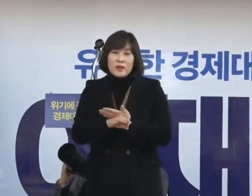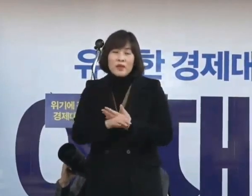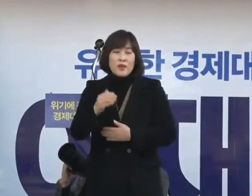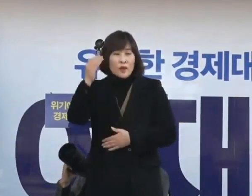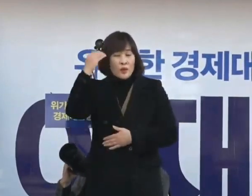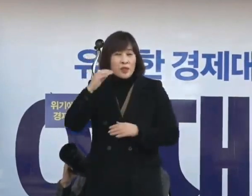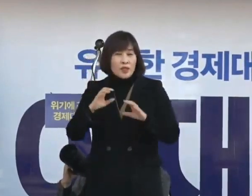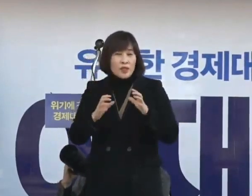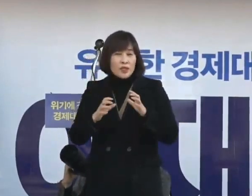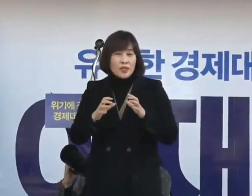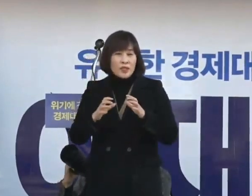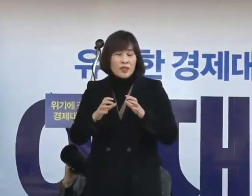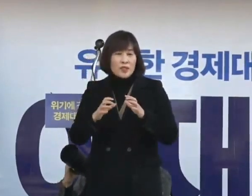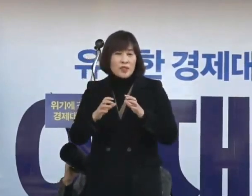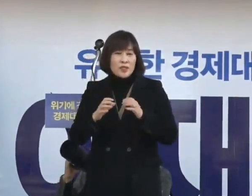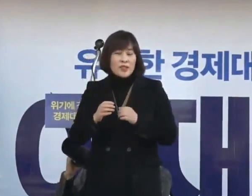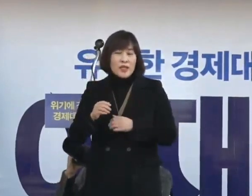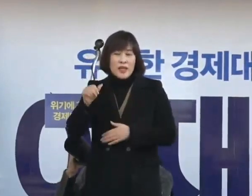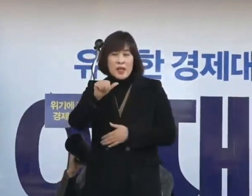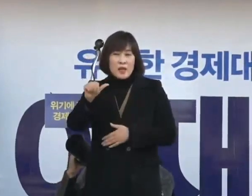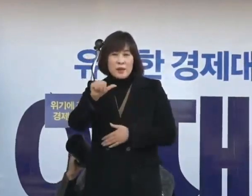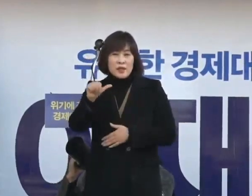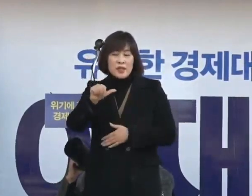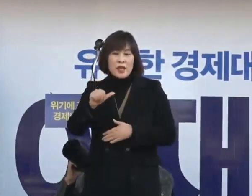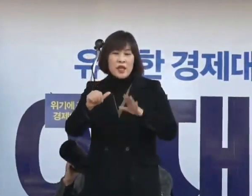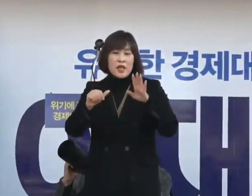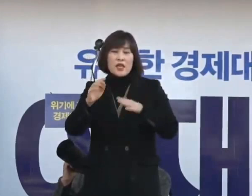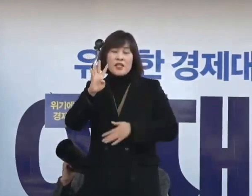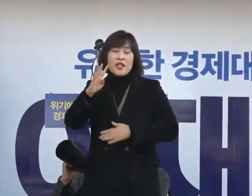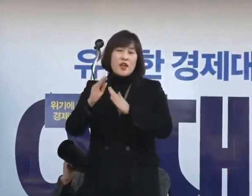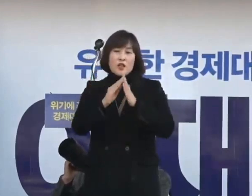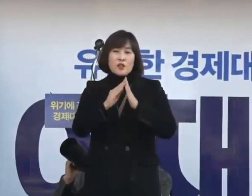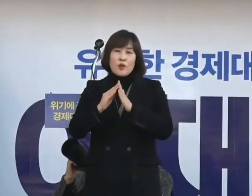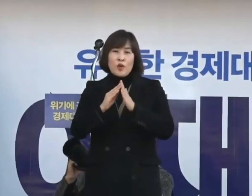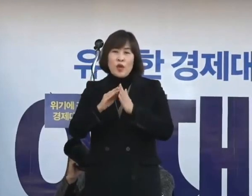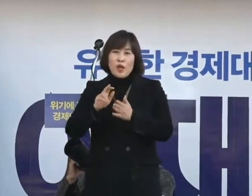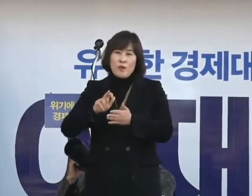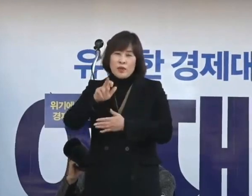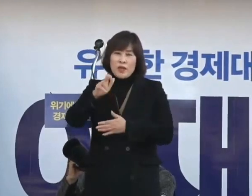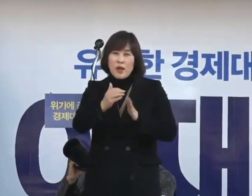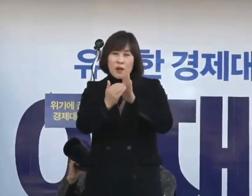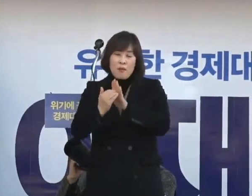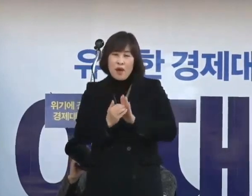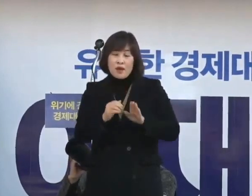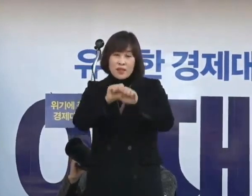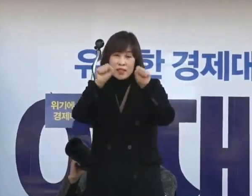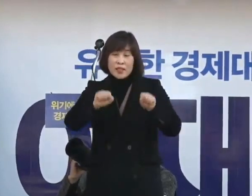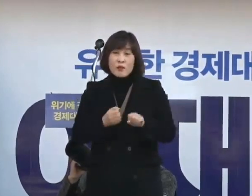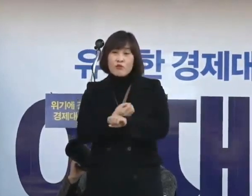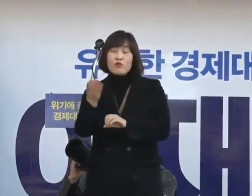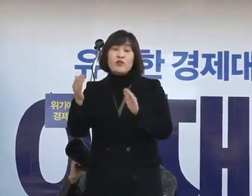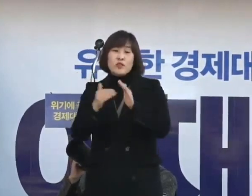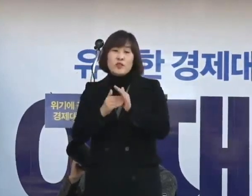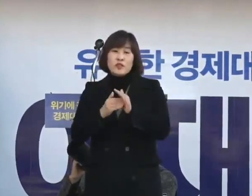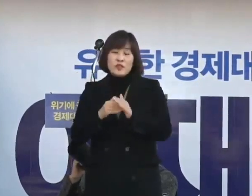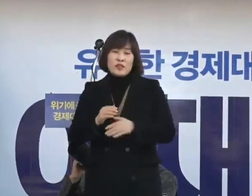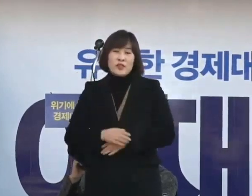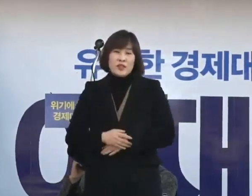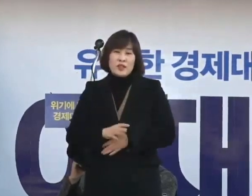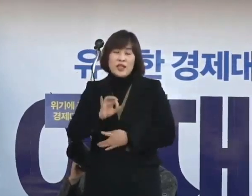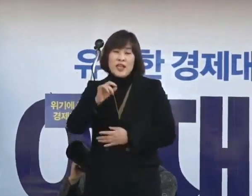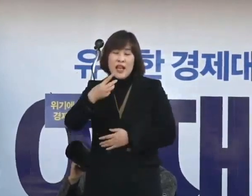우리나라 지금 아랍에미리트에 4조 원의 천궁2 미사일 방어 시스템 수출했는데,